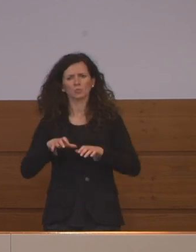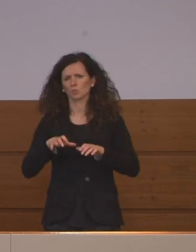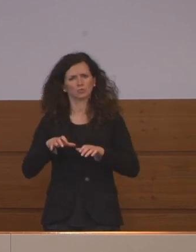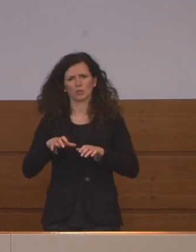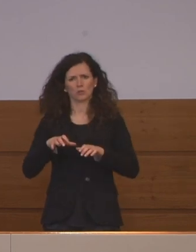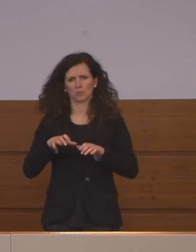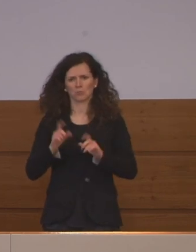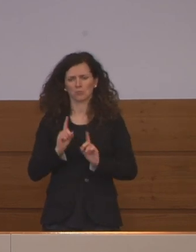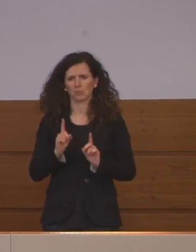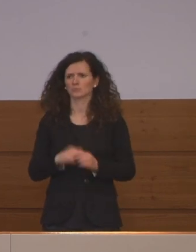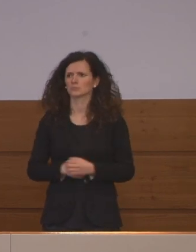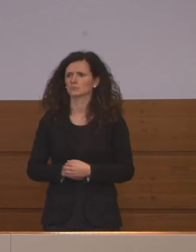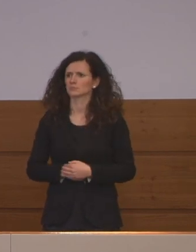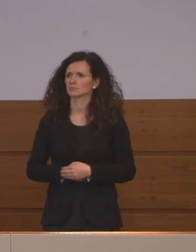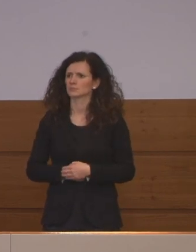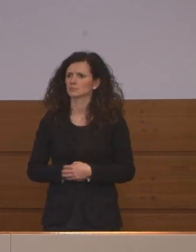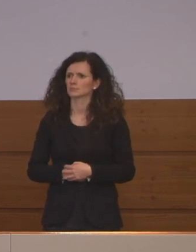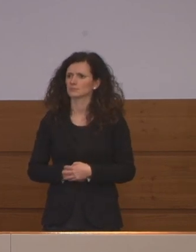tamponi